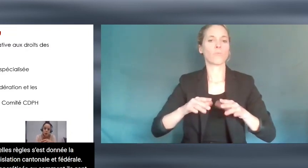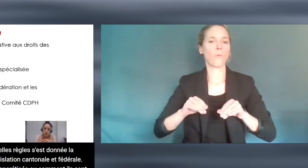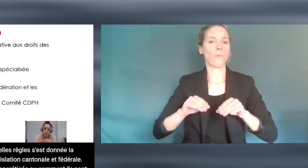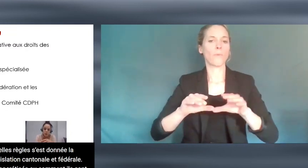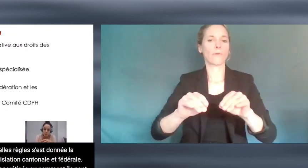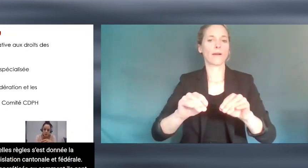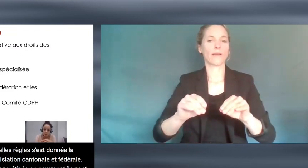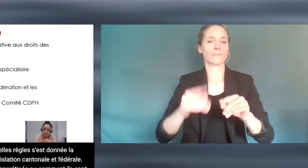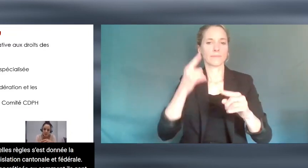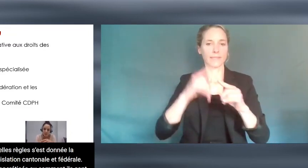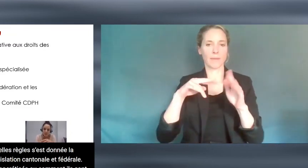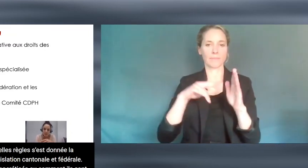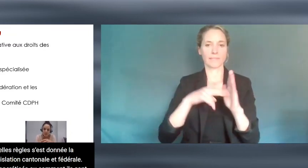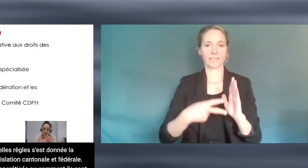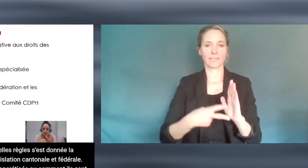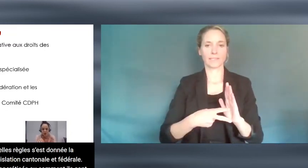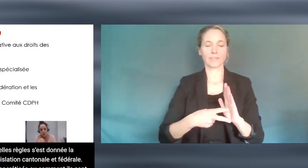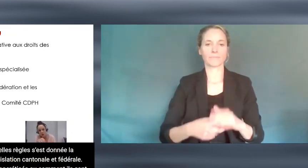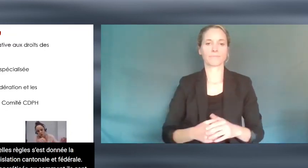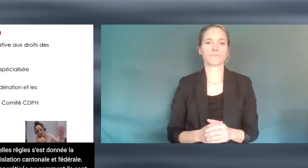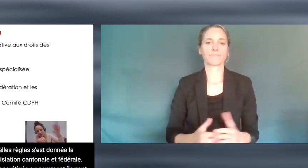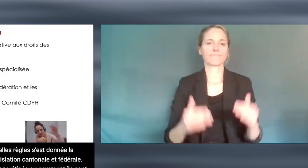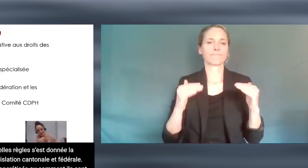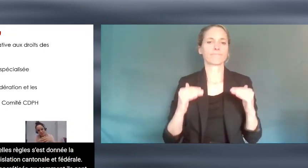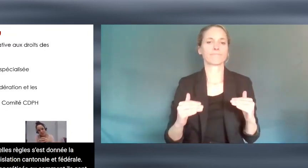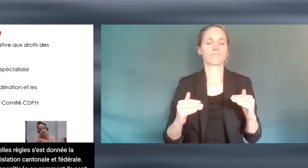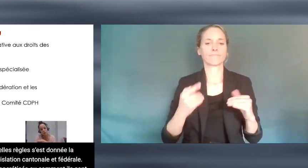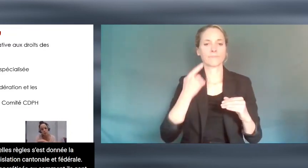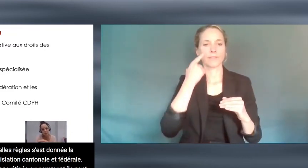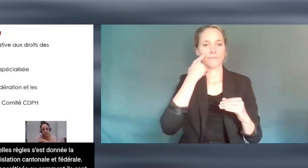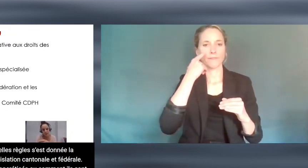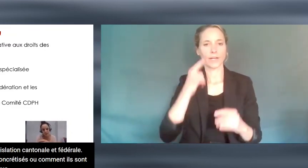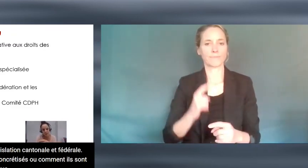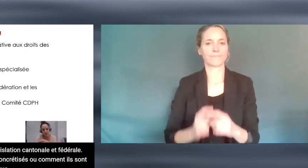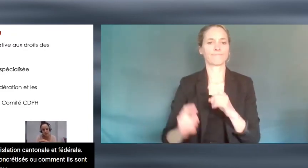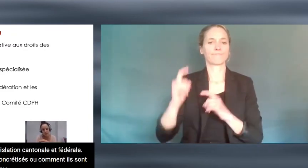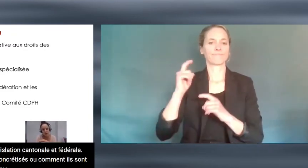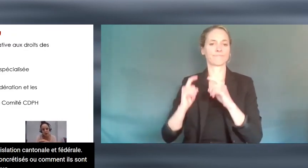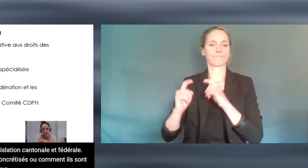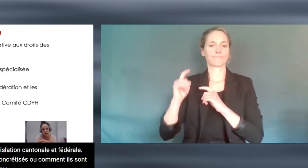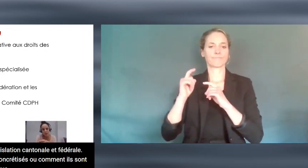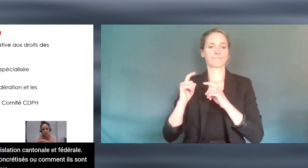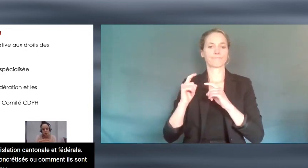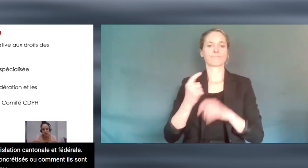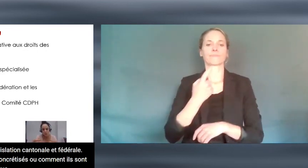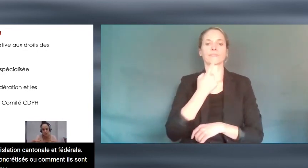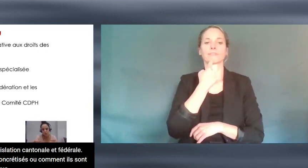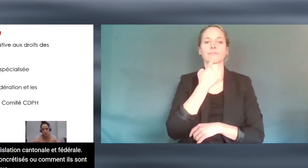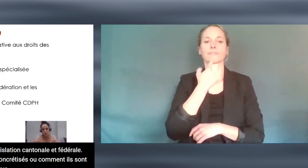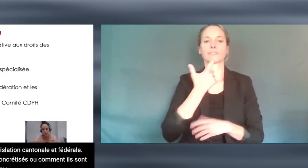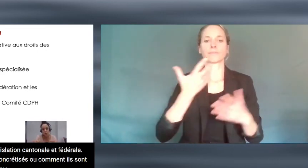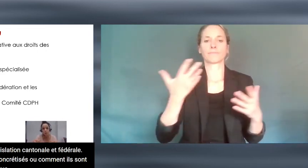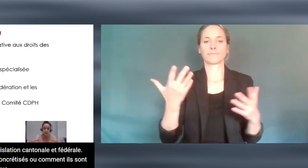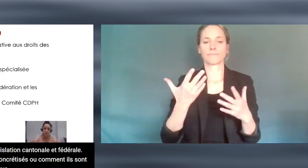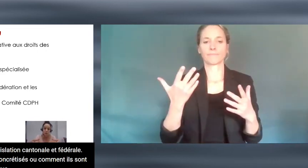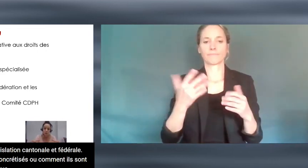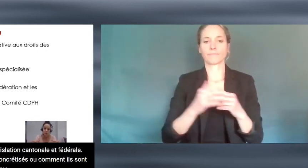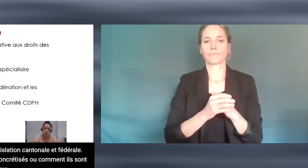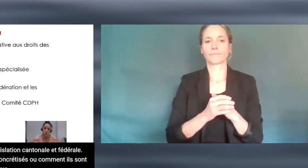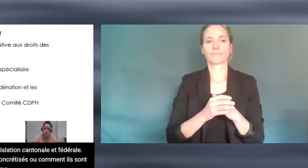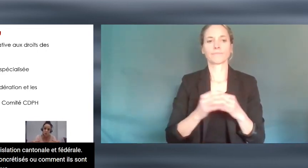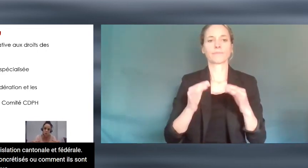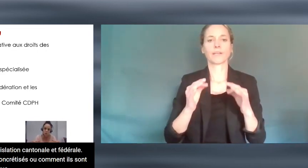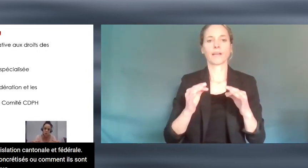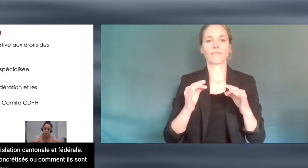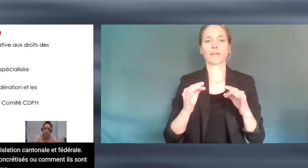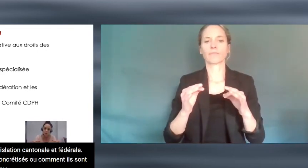ferons ensuite, c'est un retour en arrière, c'est-à-dire de se poser la question de savoir dans quelle mesure est-ce que le cadre